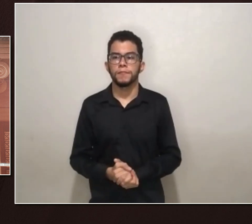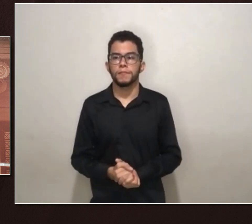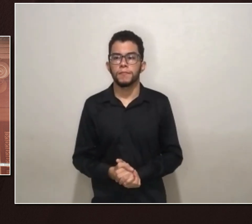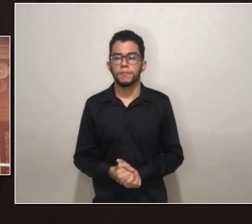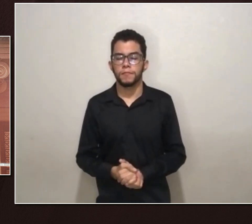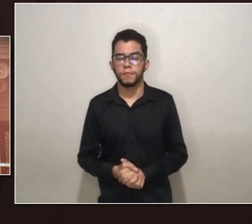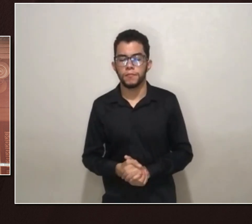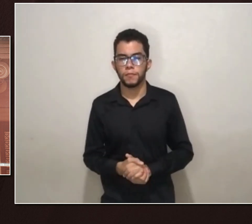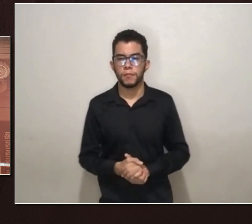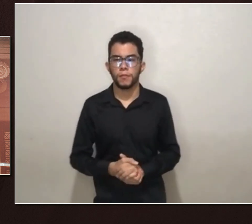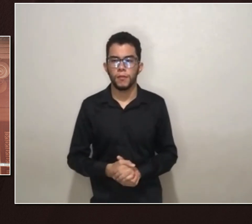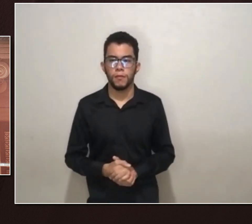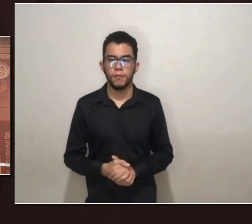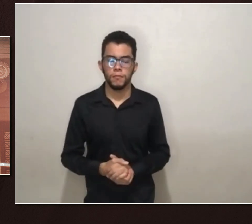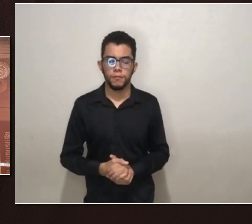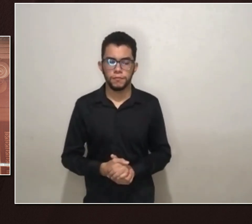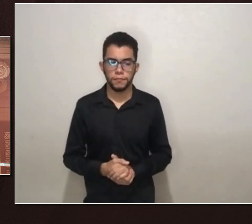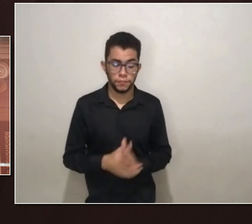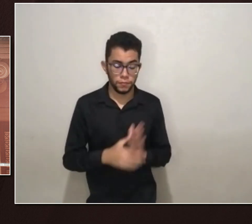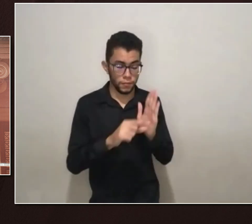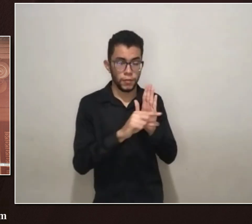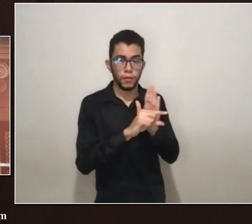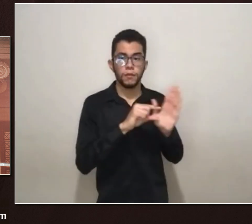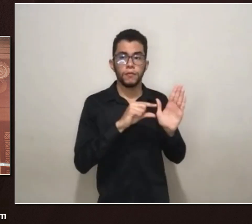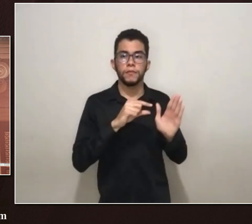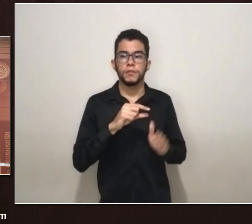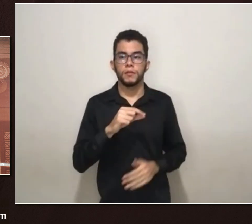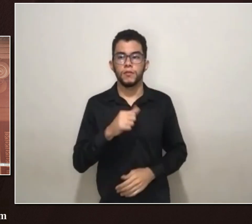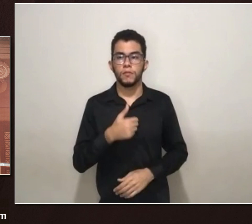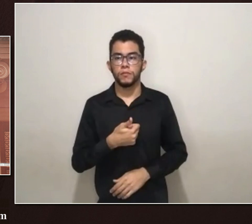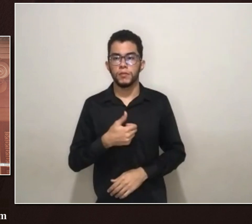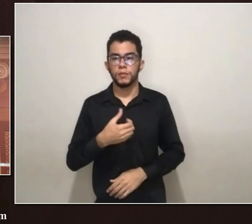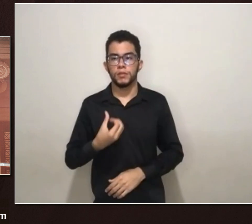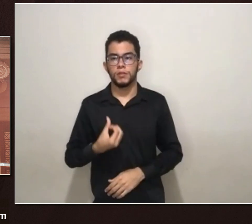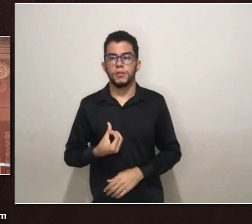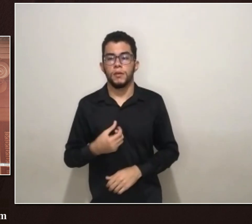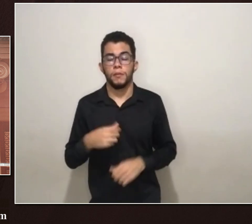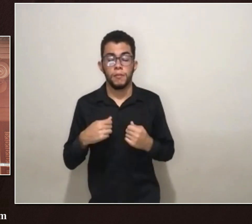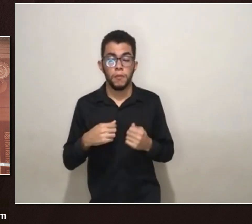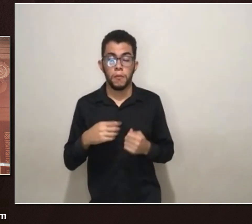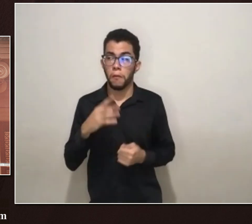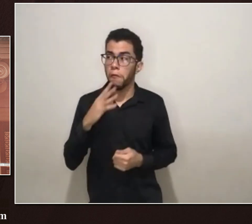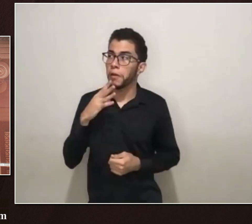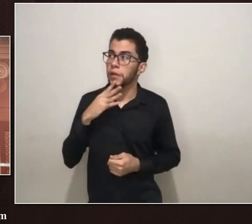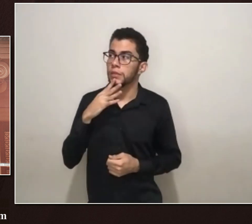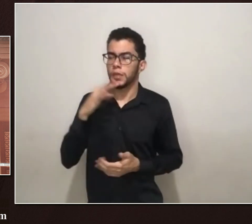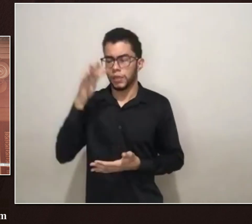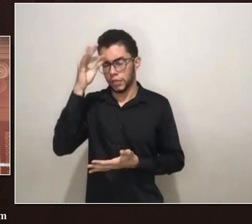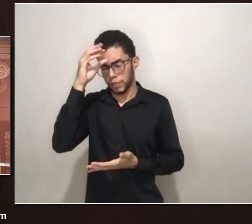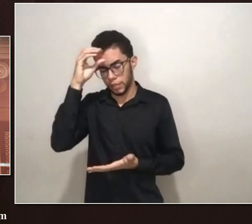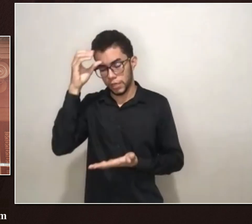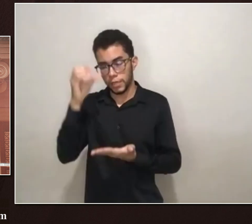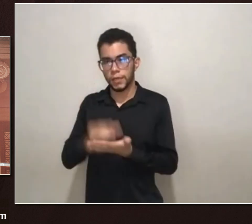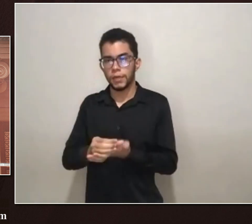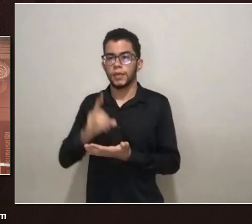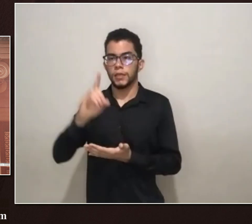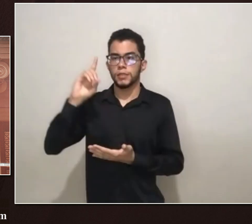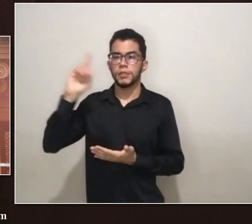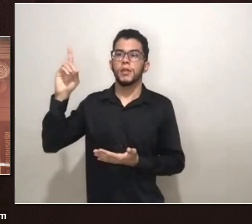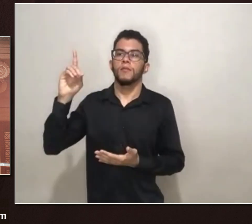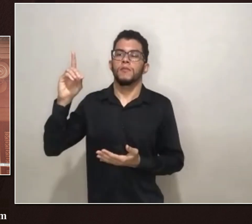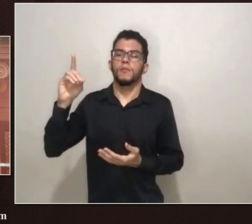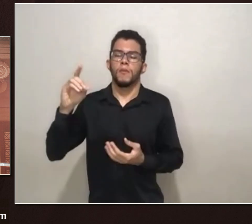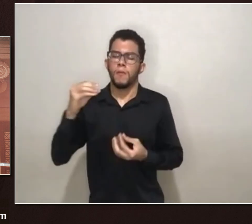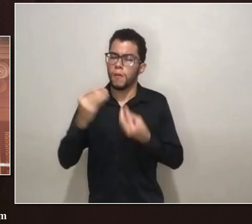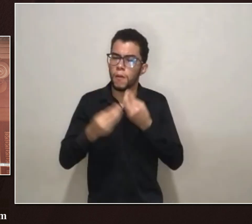versículo 16. E nós conhecemos e cremos no amor que Deus tem por nós. Deus é amor, e aquele que permanece no